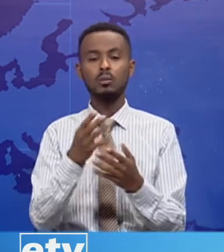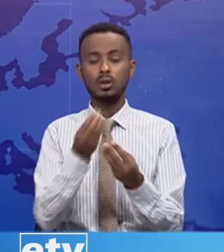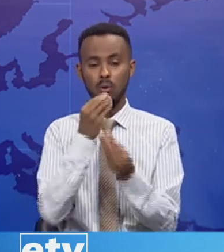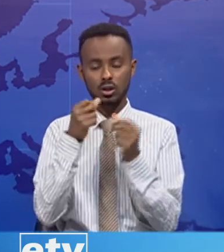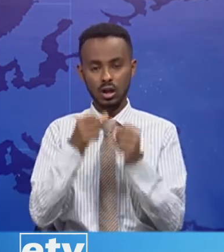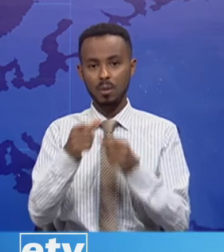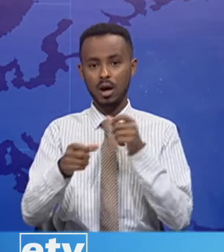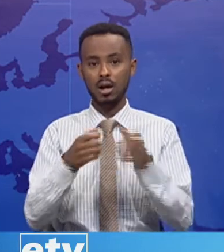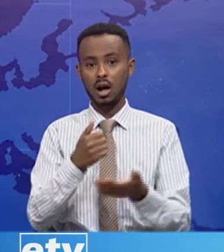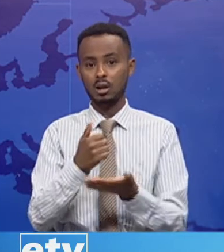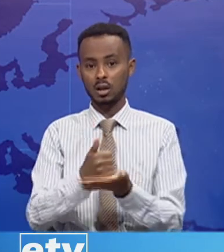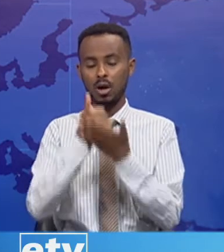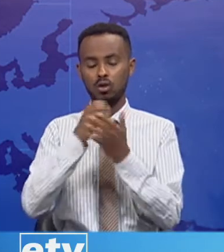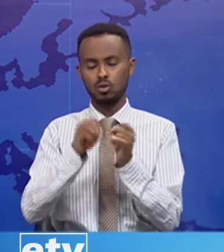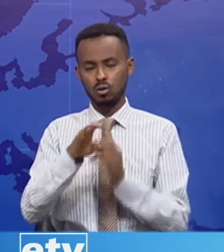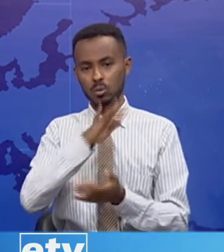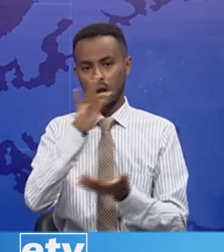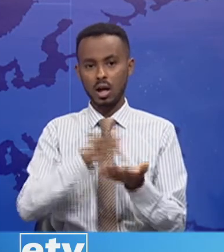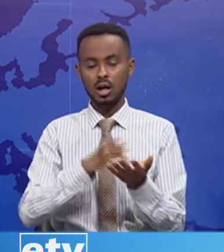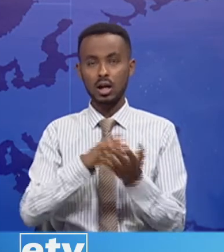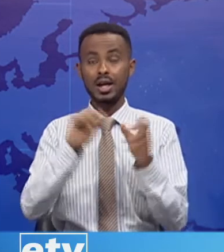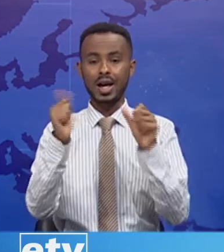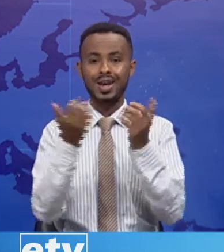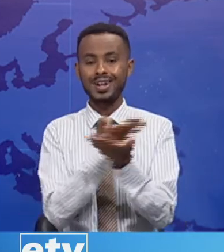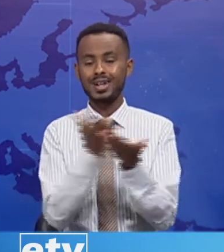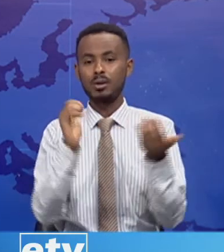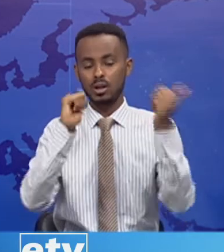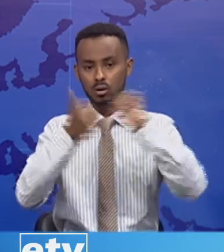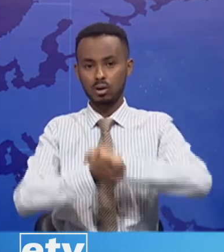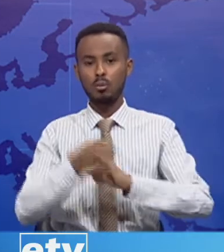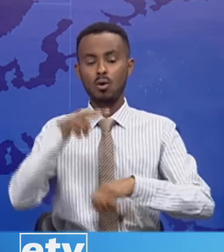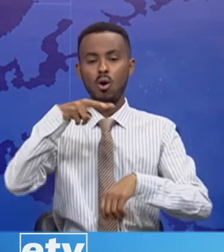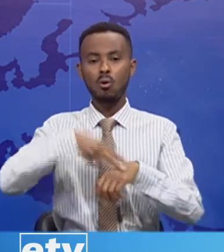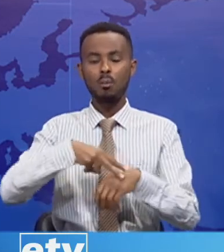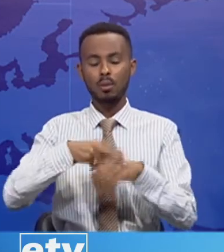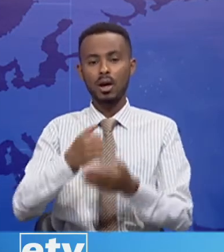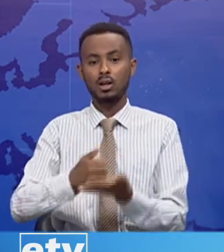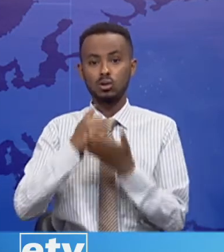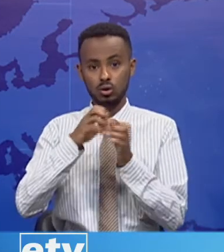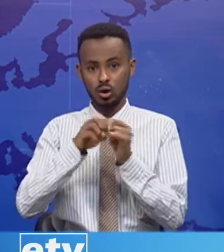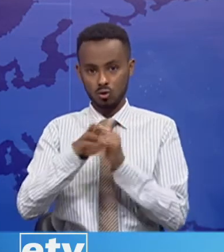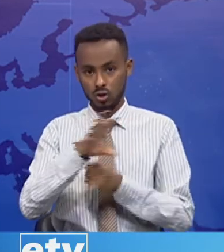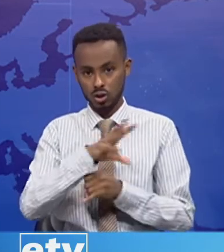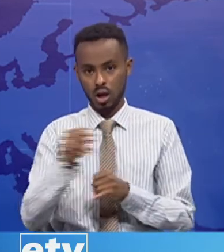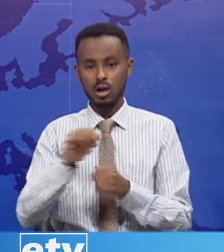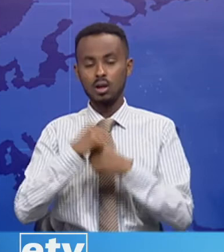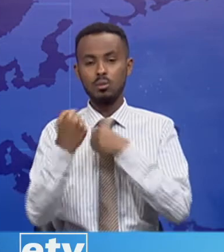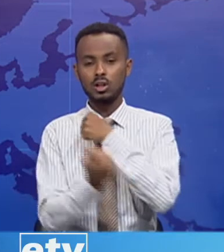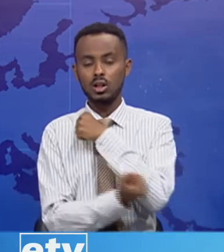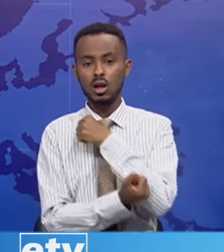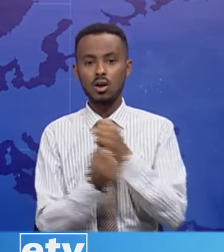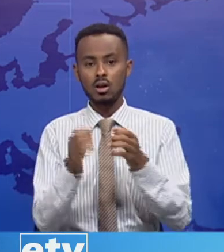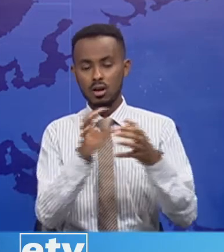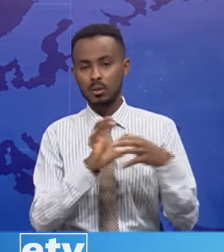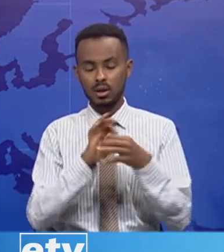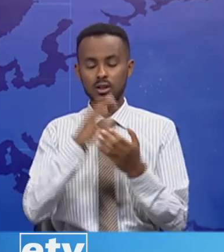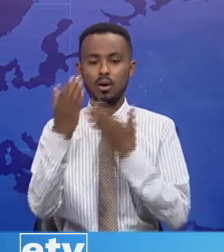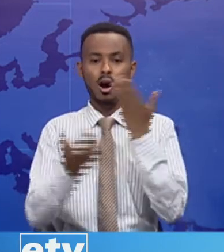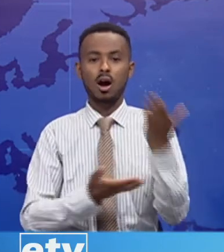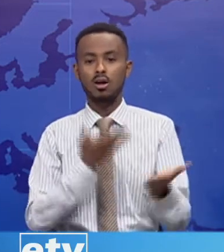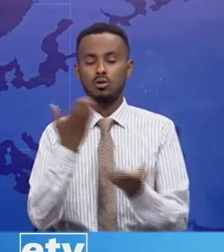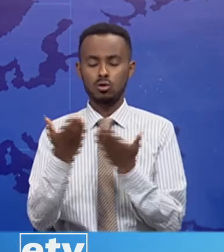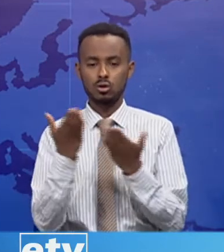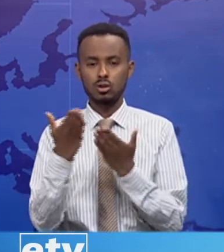ለማረጋገጥ ከሚያግዙ ዘርፎች መካከል የአየር ንብረት ለውጥን ለመቋቋም የሚያግዙ ዘርፎችና መሰረታዊ የህብረተሰብ